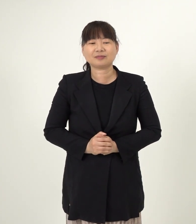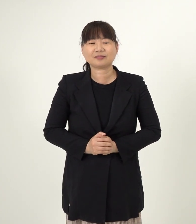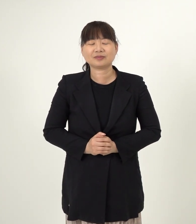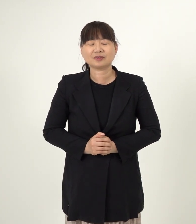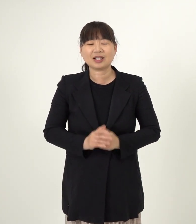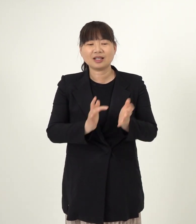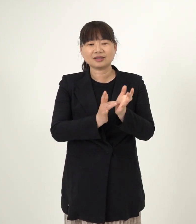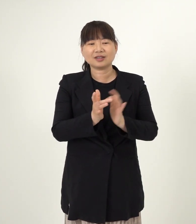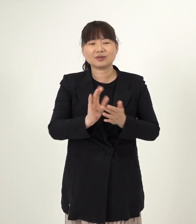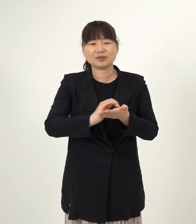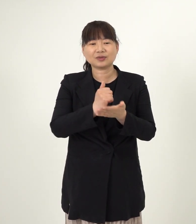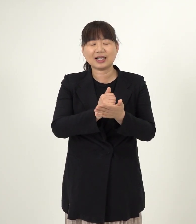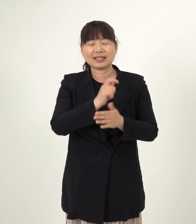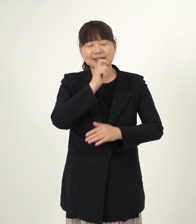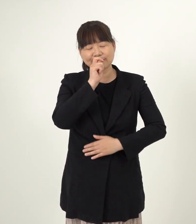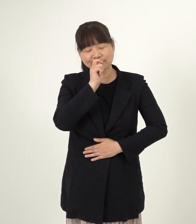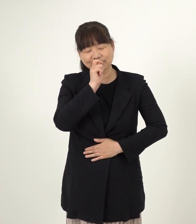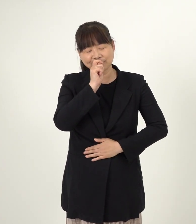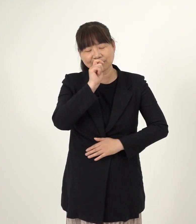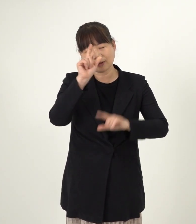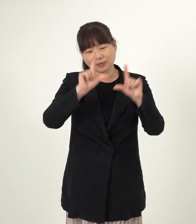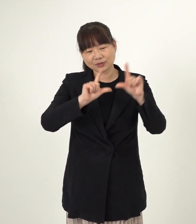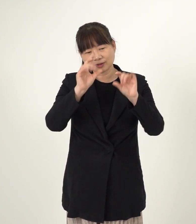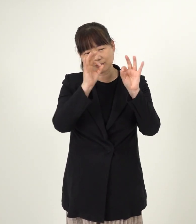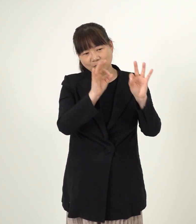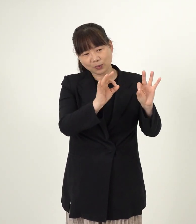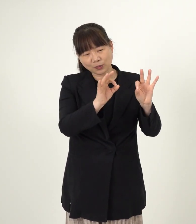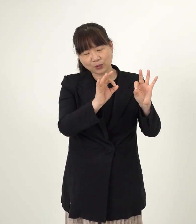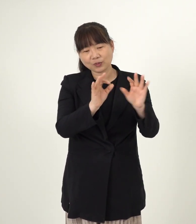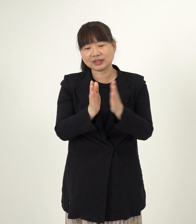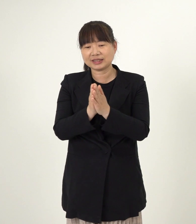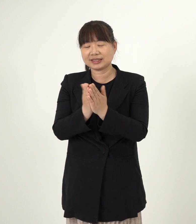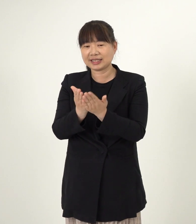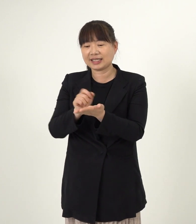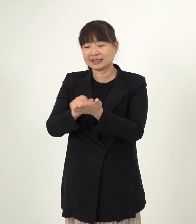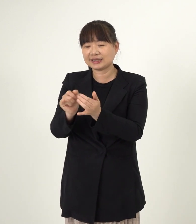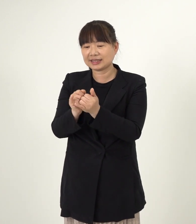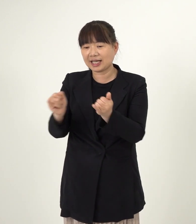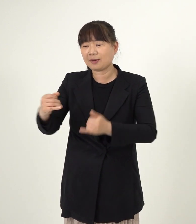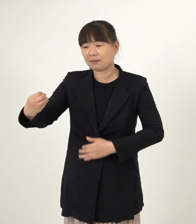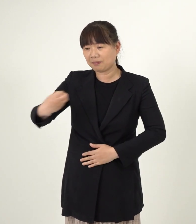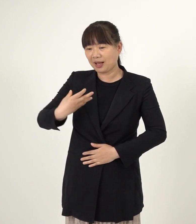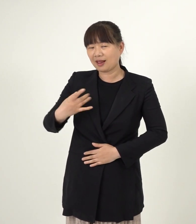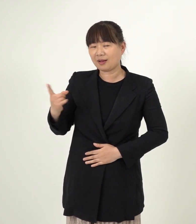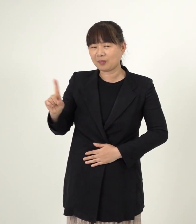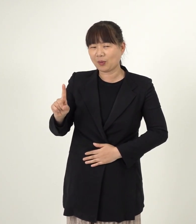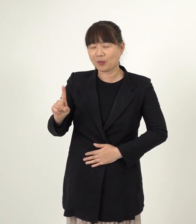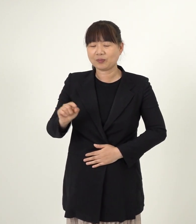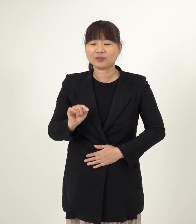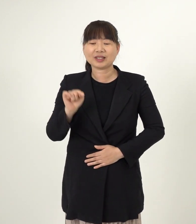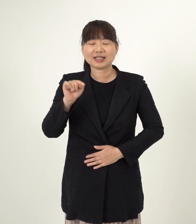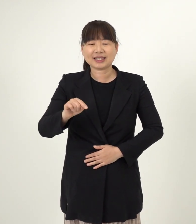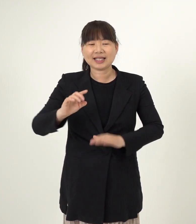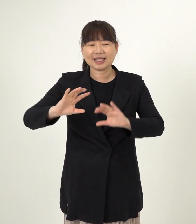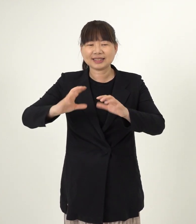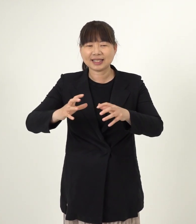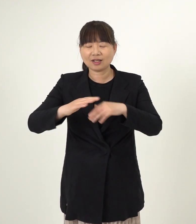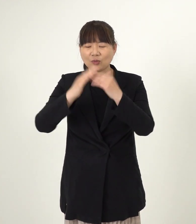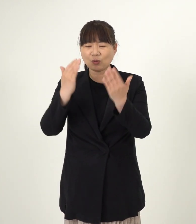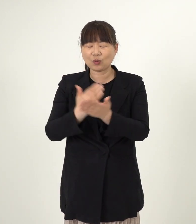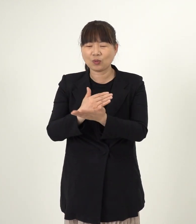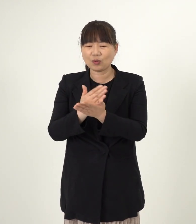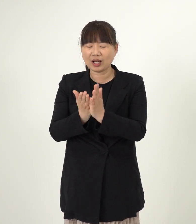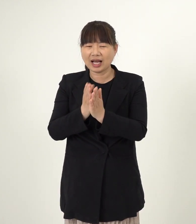이 예수 그리스도의 침묵에 대해서 이분은 이렇게 얘기를 해요. 이 세계는